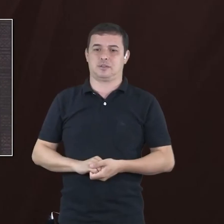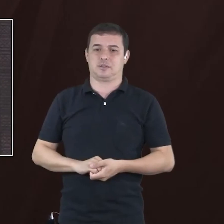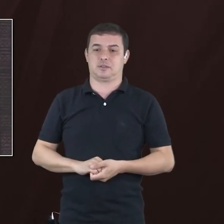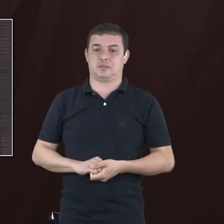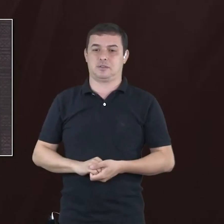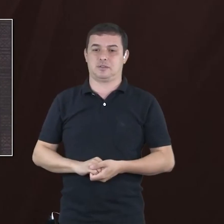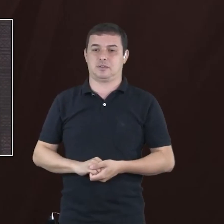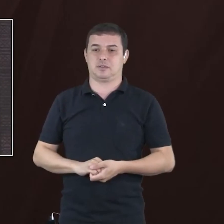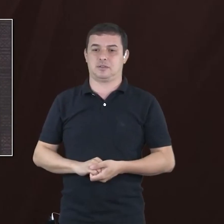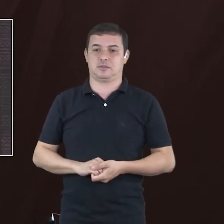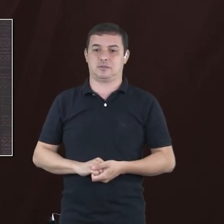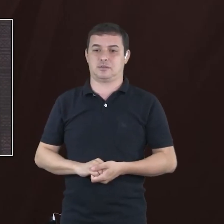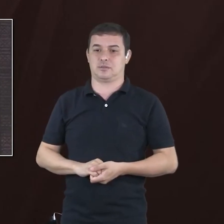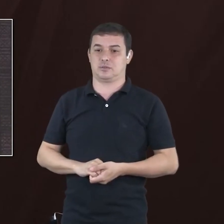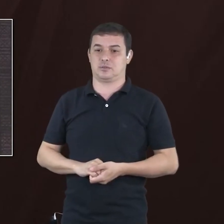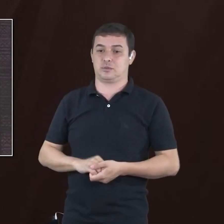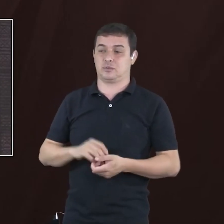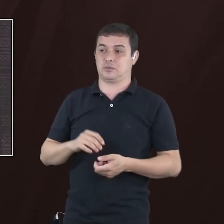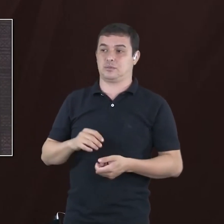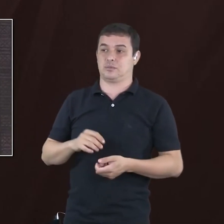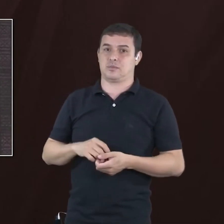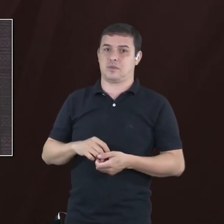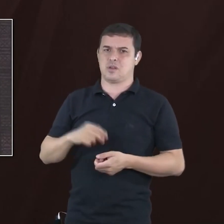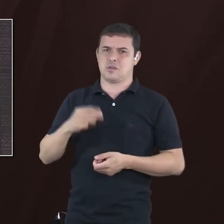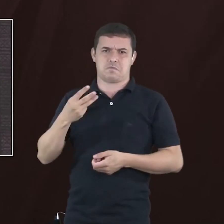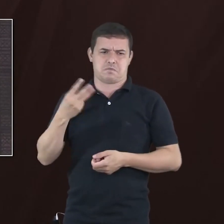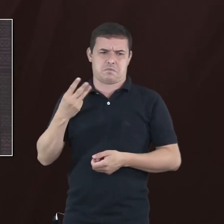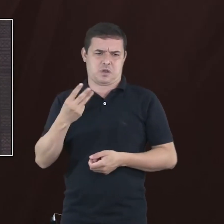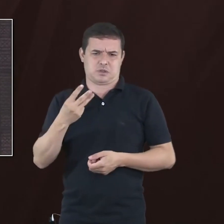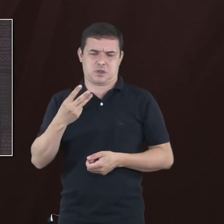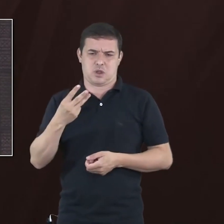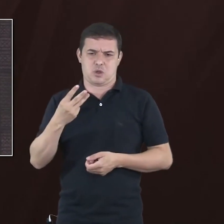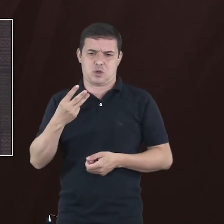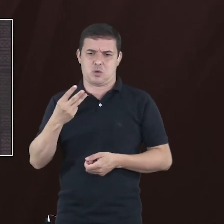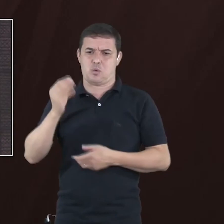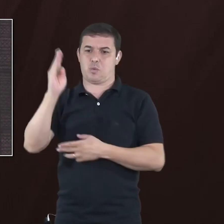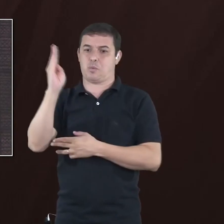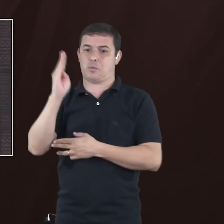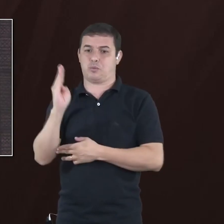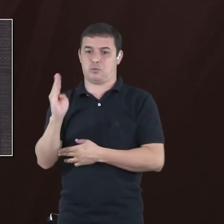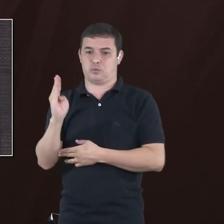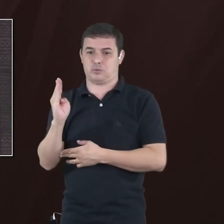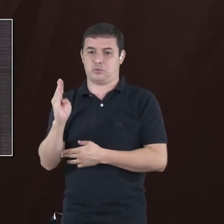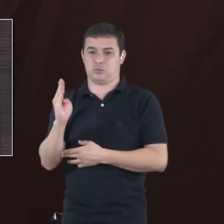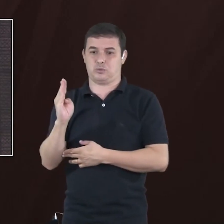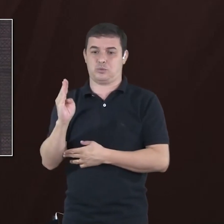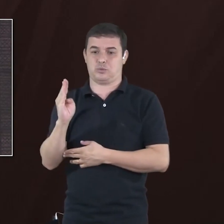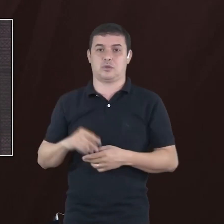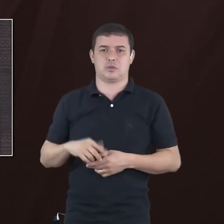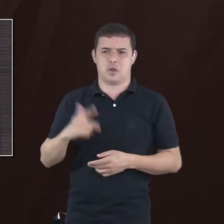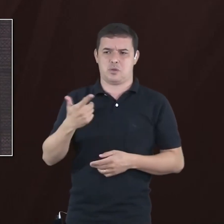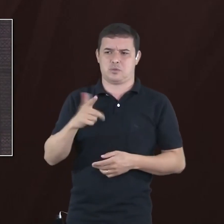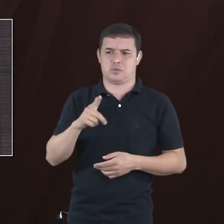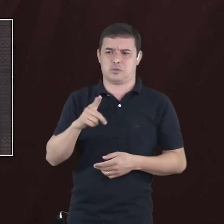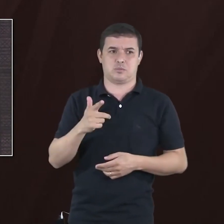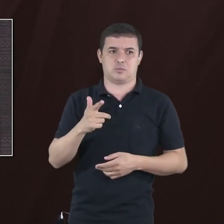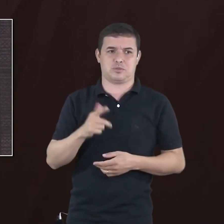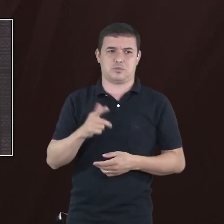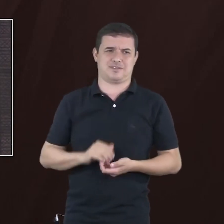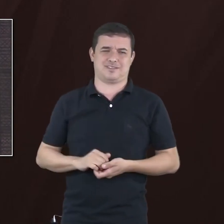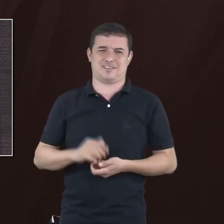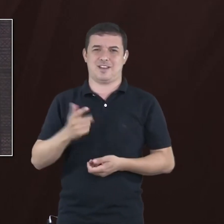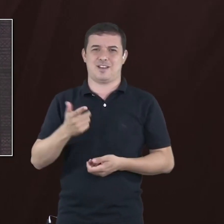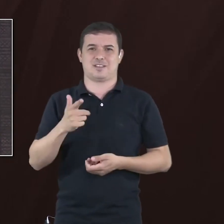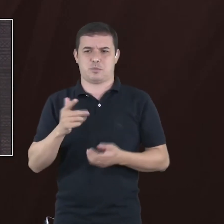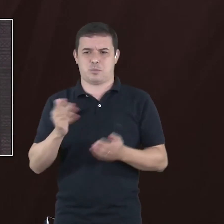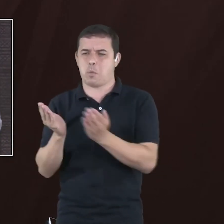embora sejamos do terceiro mundo, não temos complexo de vira-lata. Nós sabemos a